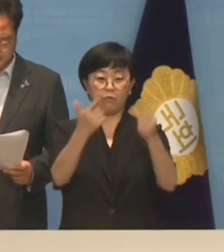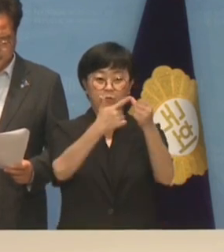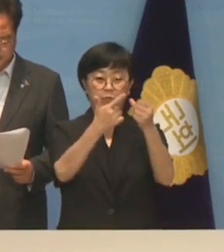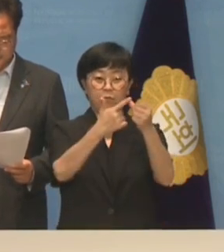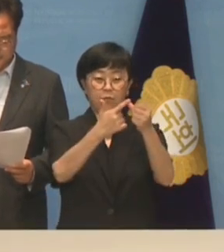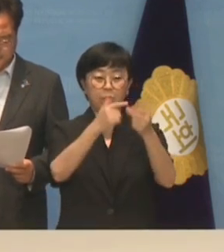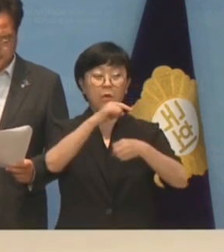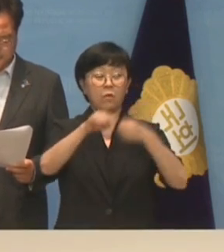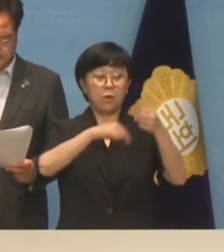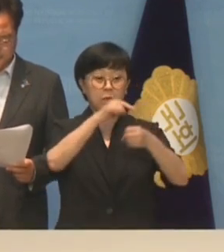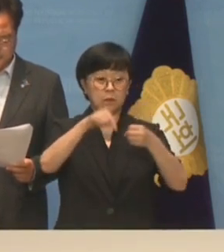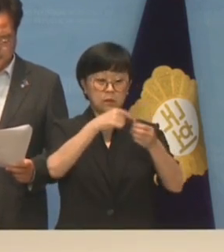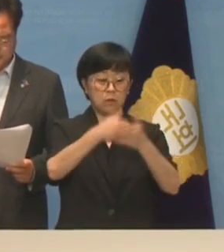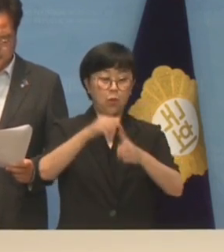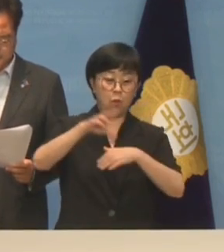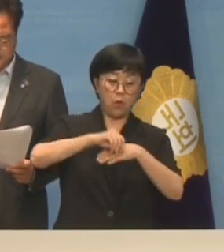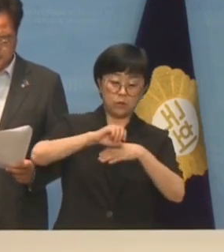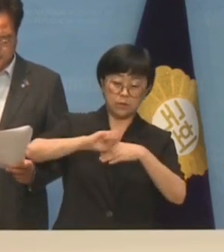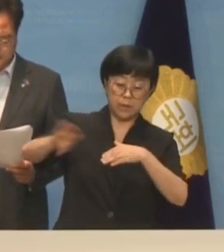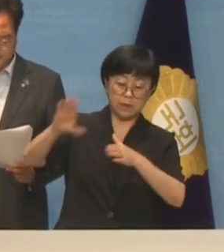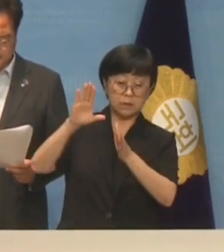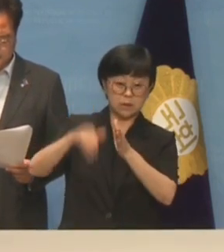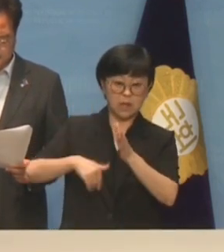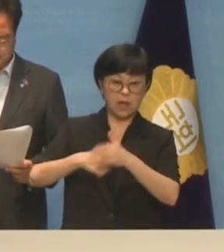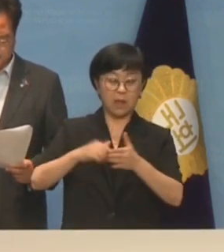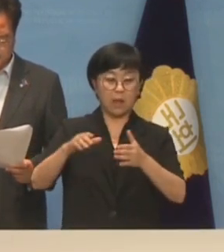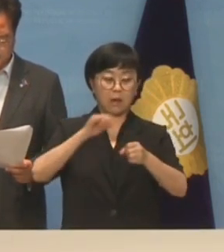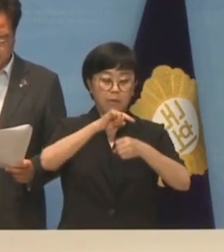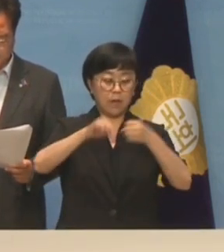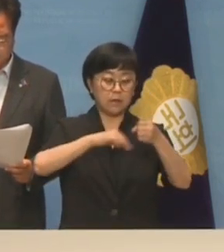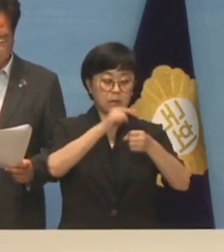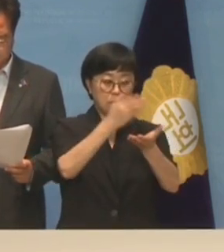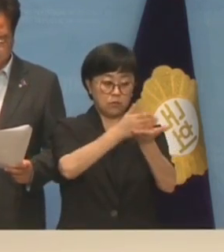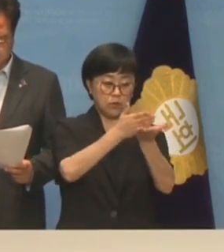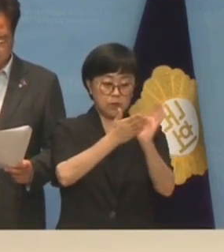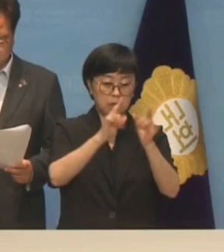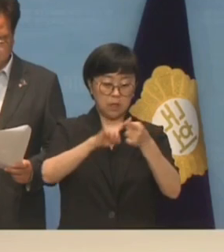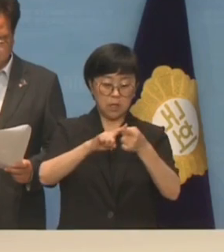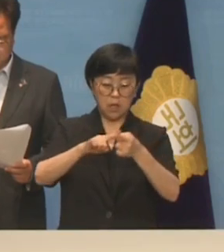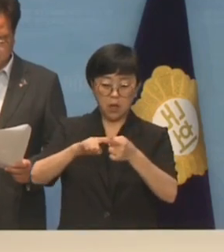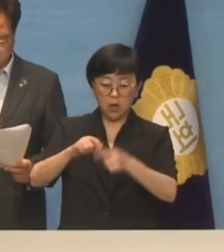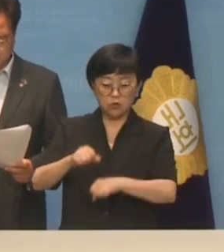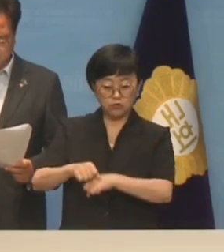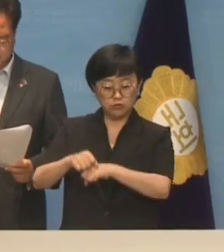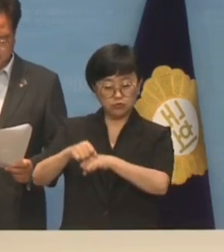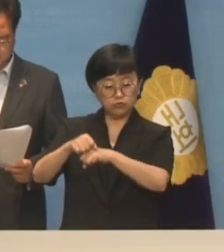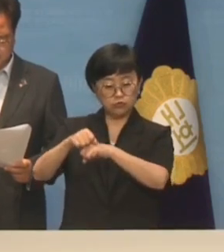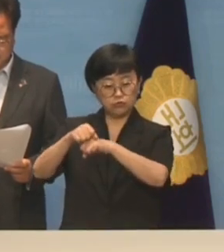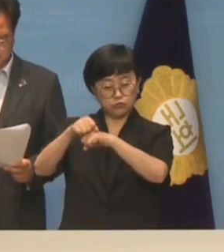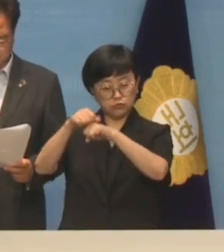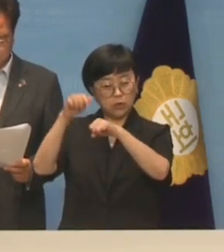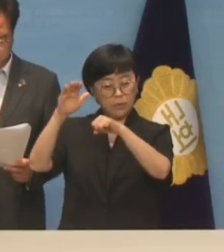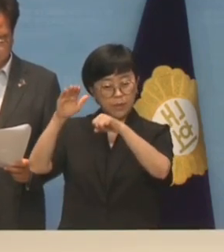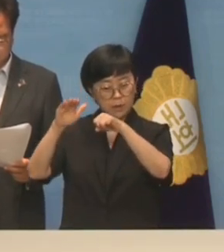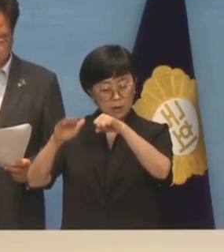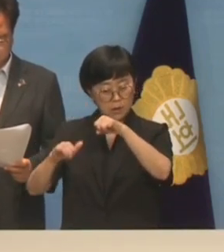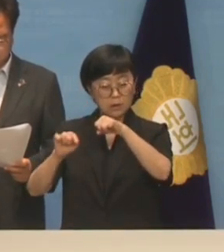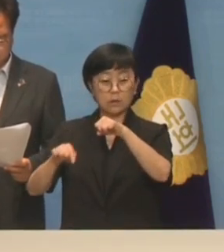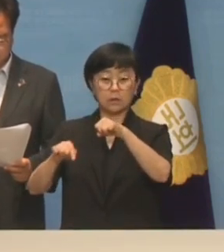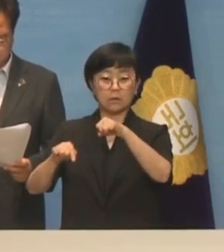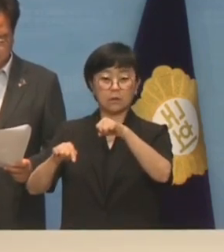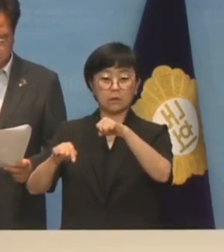번째, 원전 오염수 해양 방류 시 방사성 물질이 해양 퇴적물 내 축적 및 퇴적물에